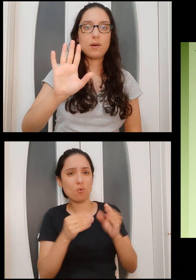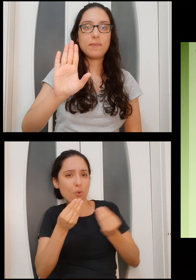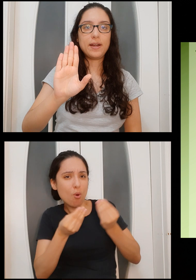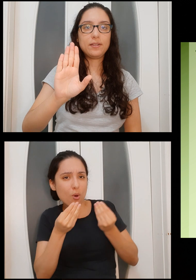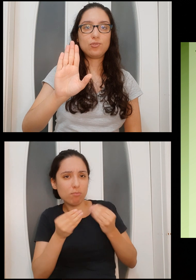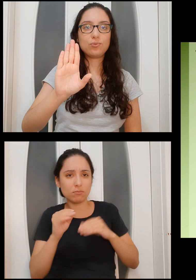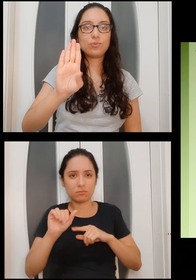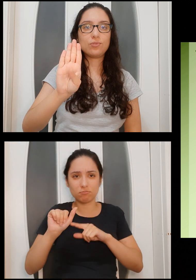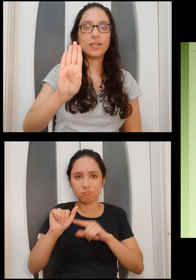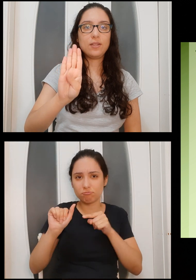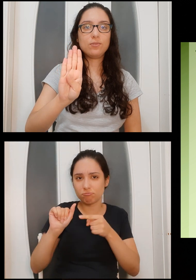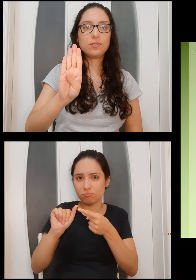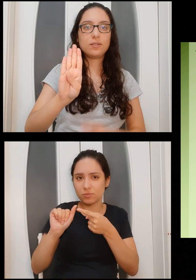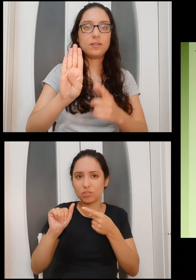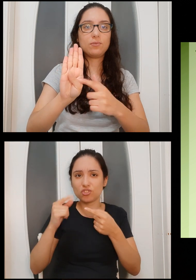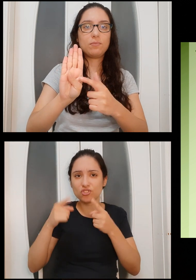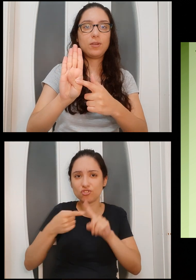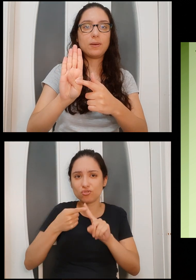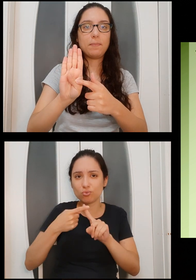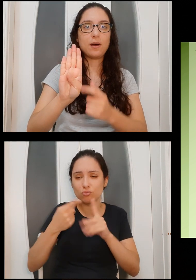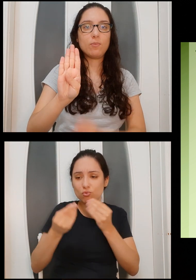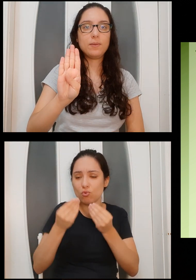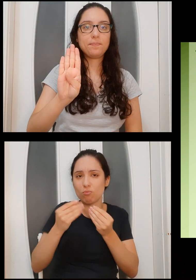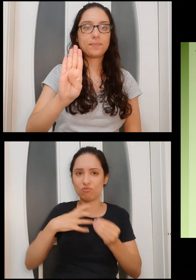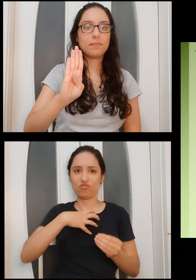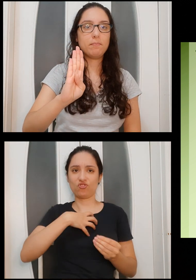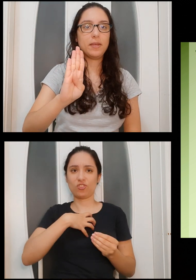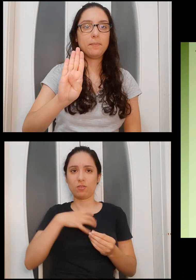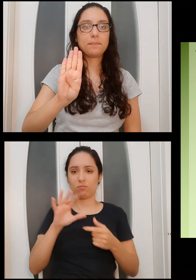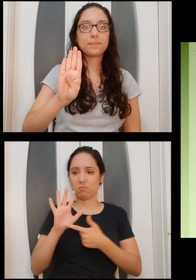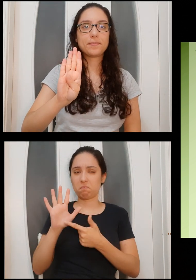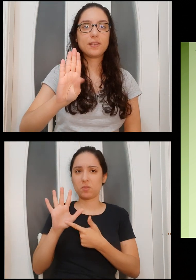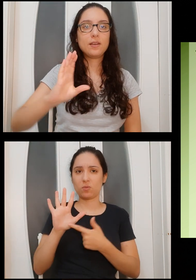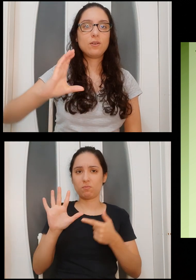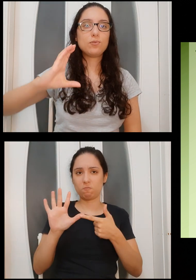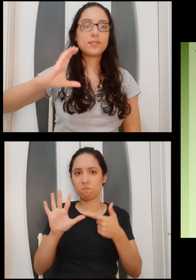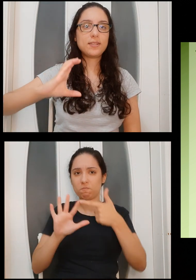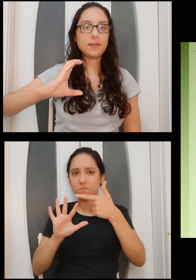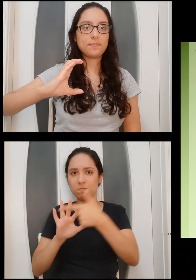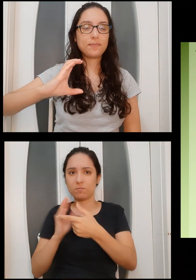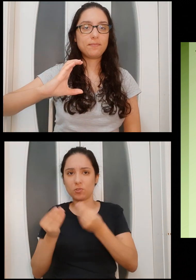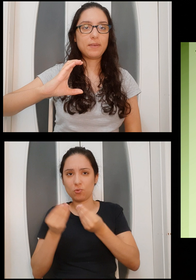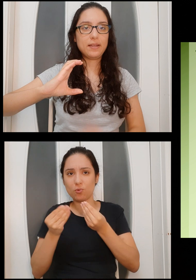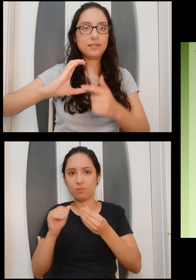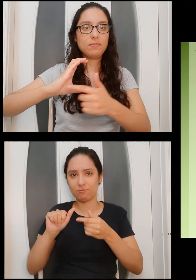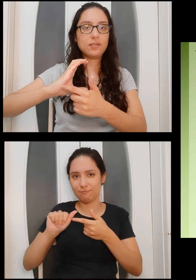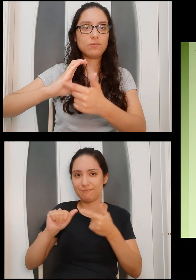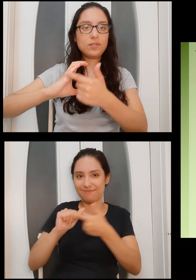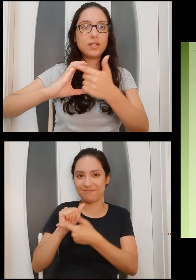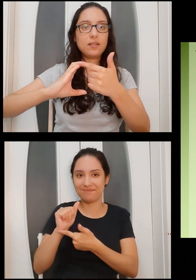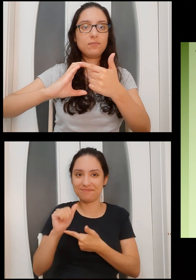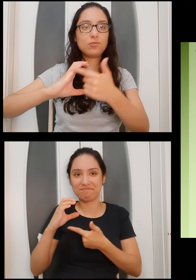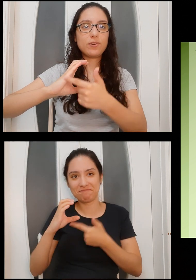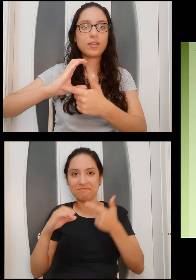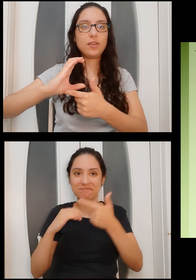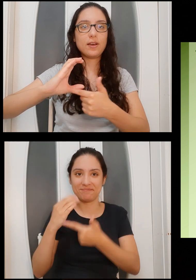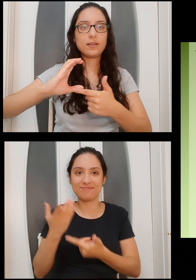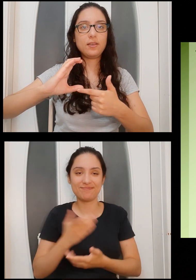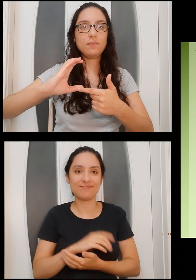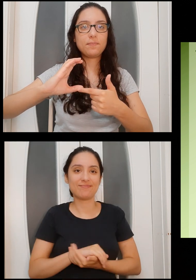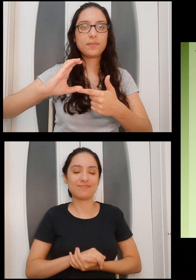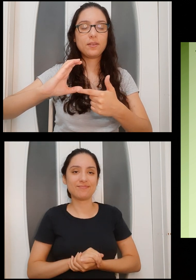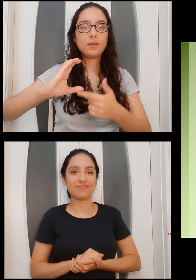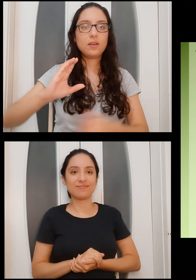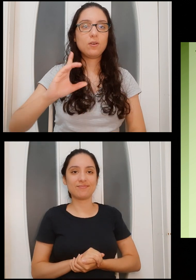B, mão aberta, junta os dedos, dedão no meio da palma, B. O C, parece mesmo um C, né? Só